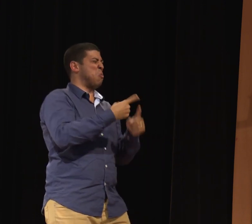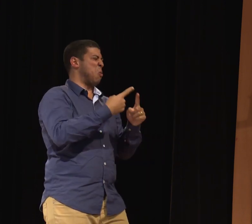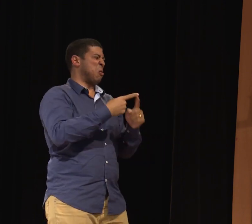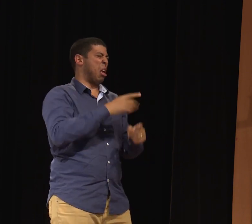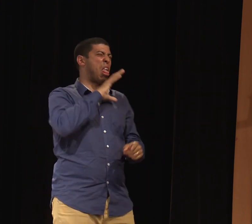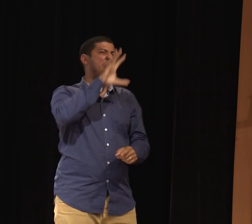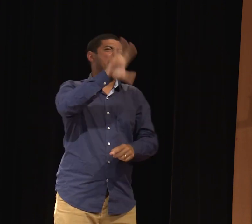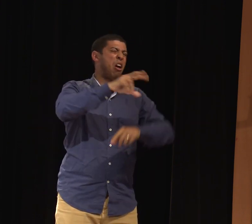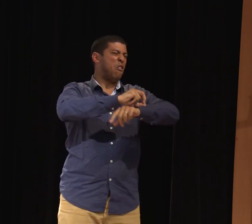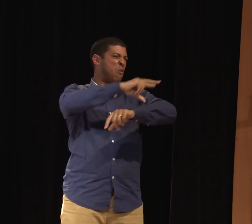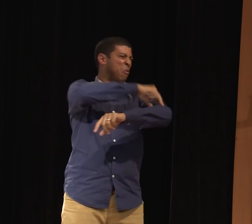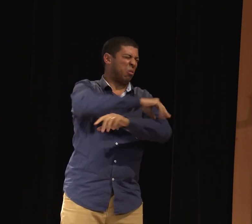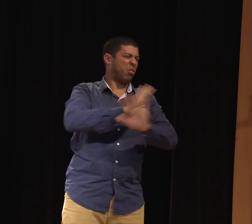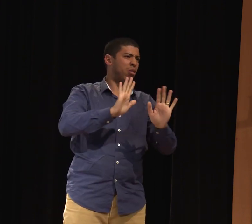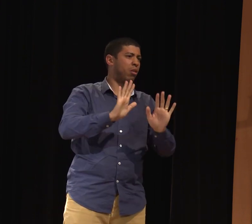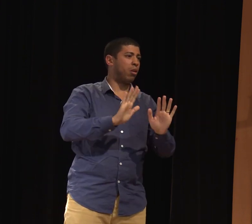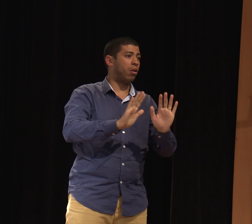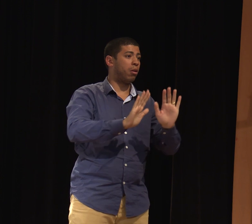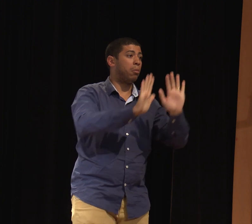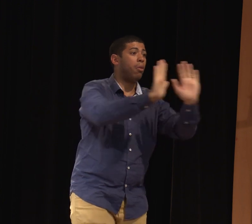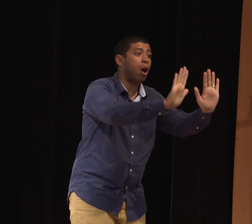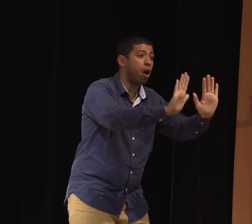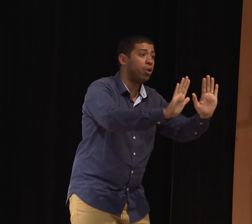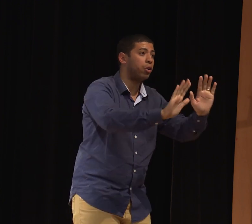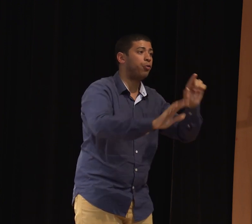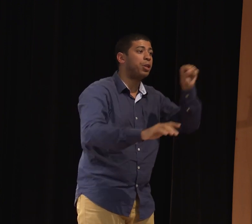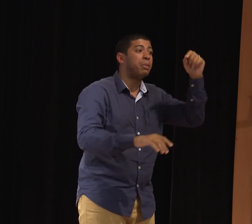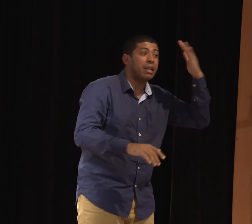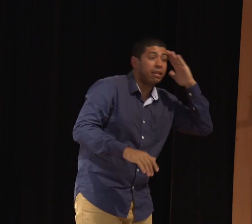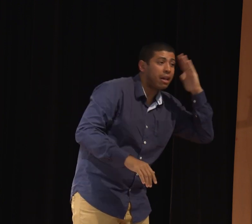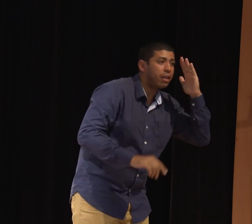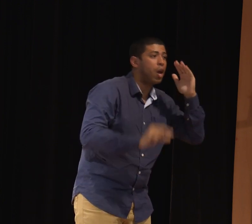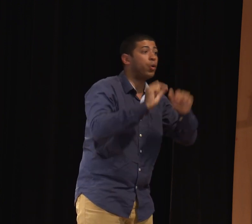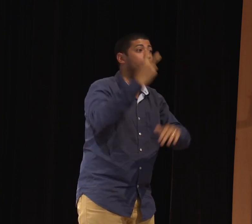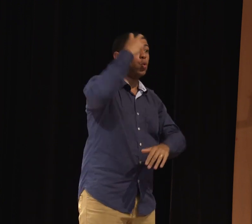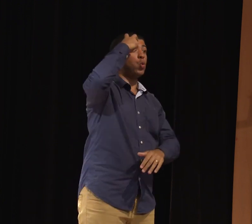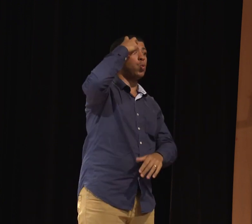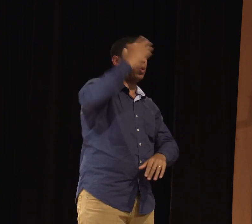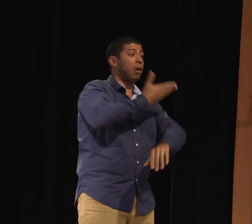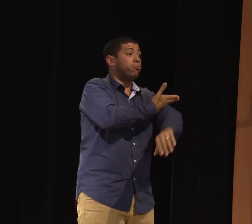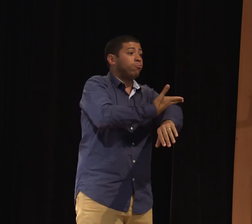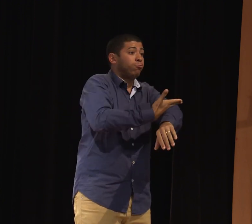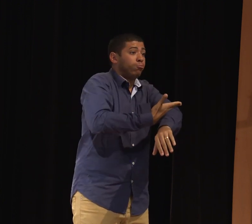Não, porque tem um nojo, grilo, mas vocês precisam entender que a